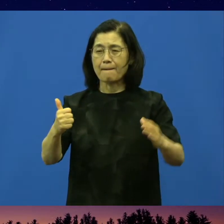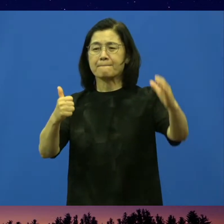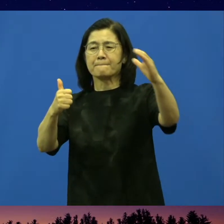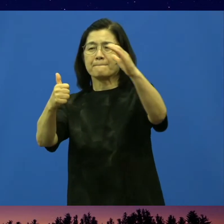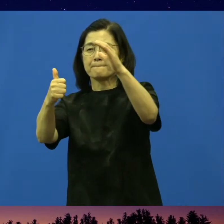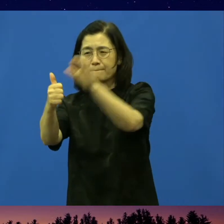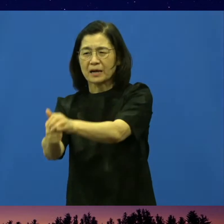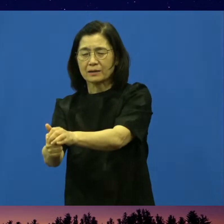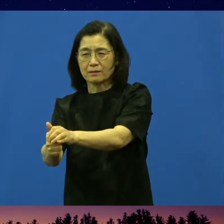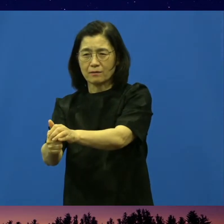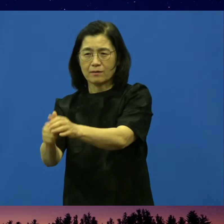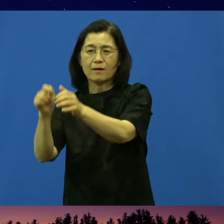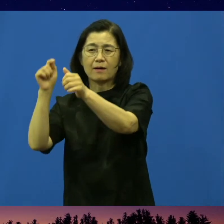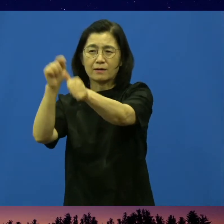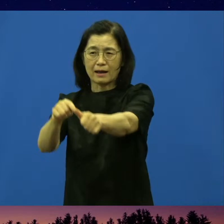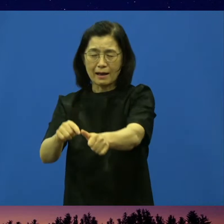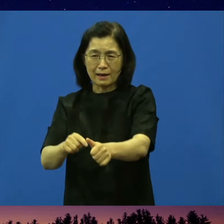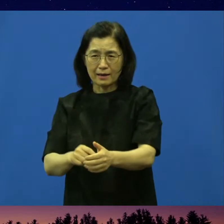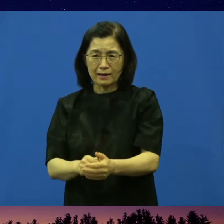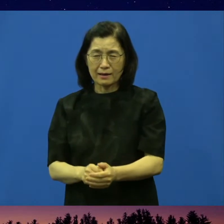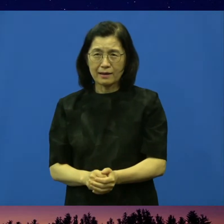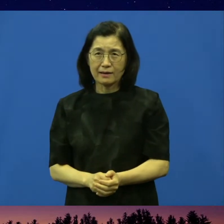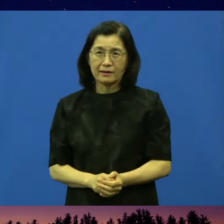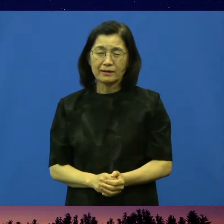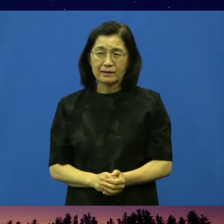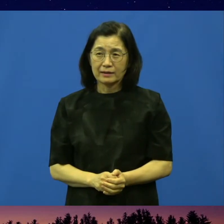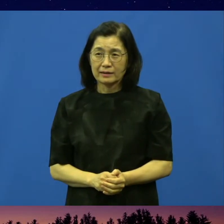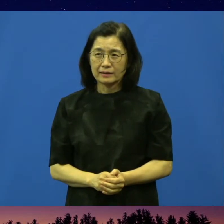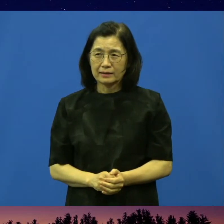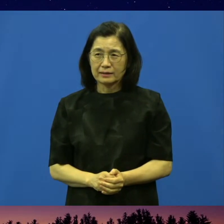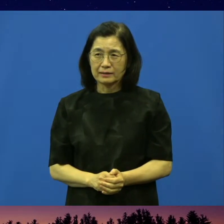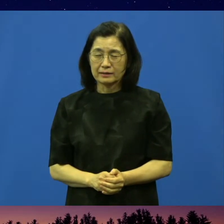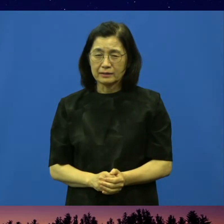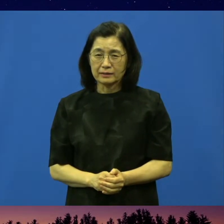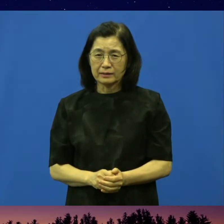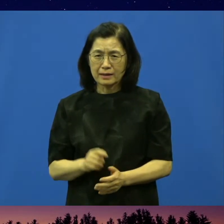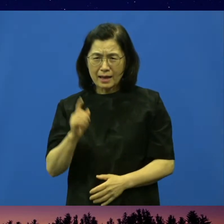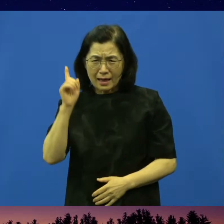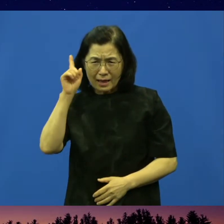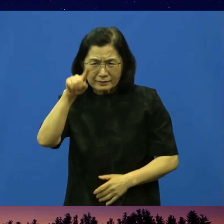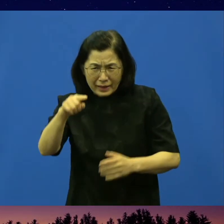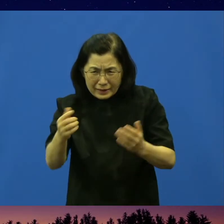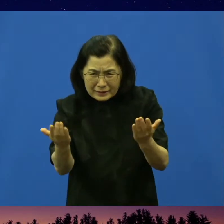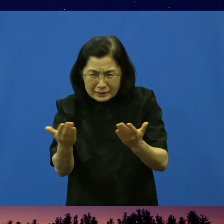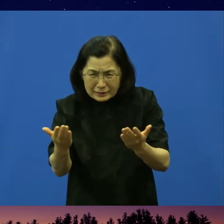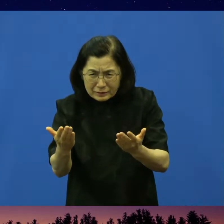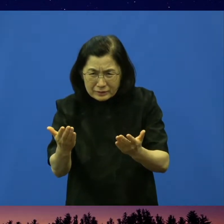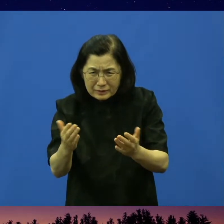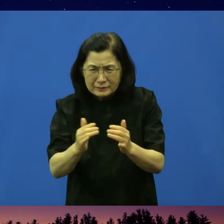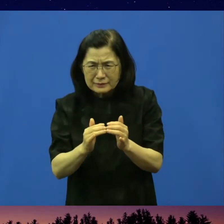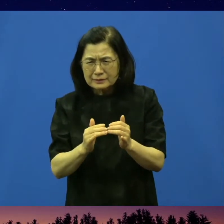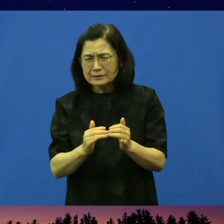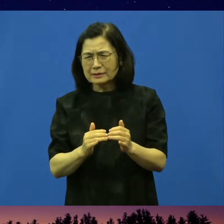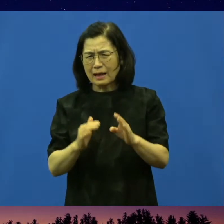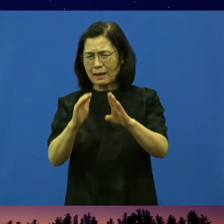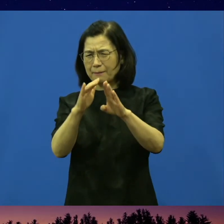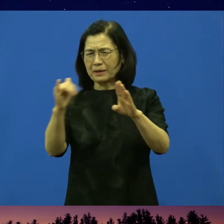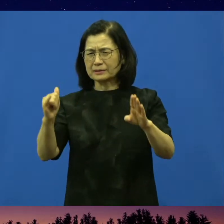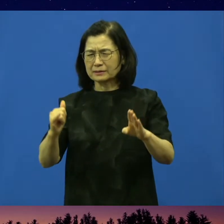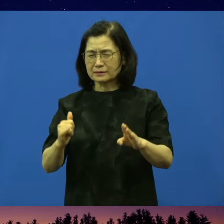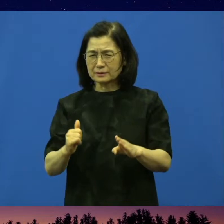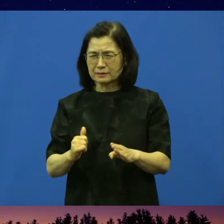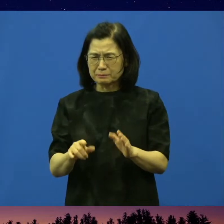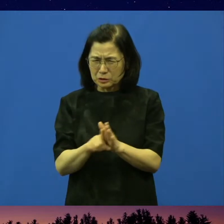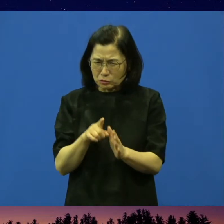없어요. 그러니까 내일 떨어질 때까지는 모르는 일이에요. 그게 불확실하다는 거예요. 이스라엘 백성들에게.